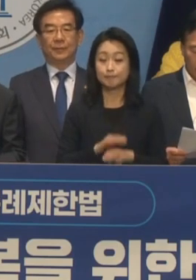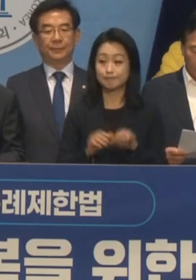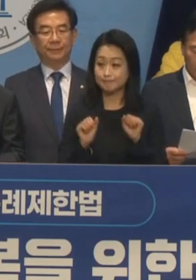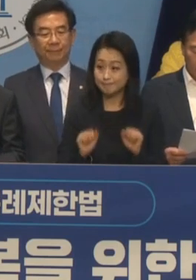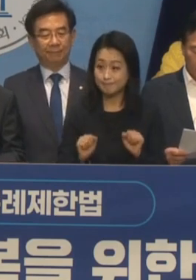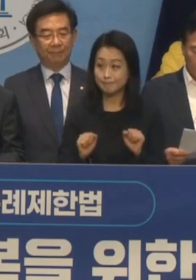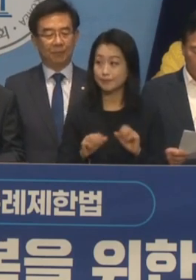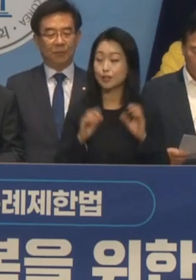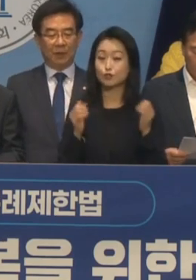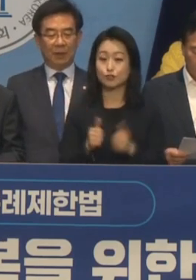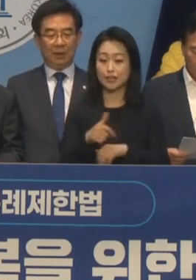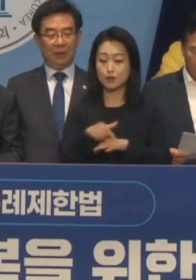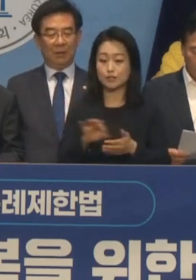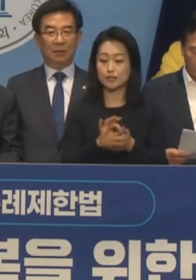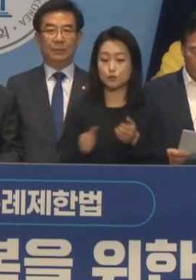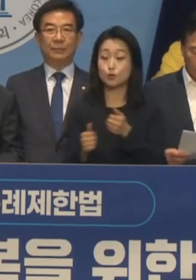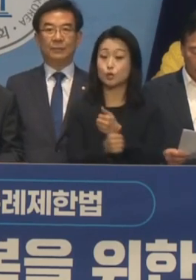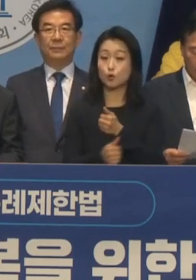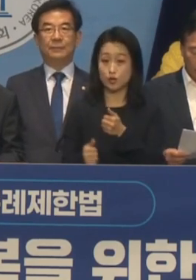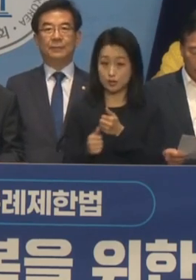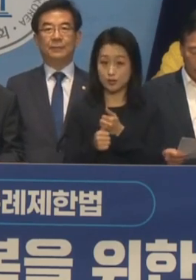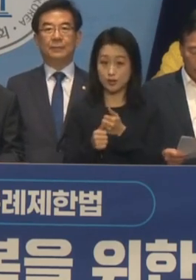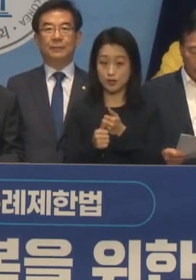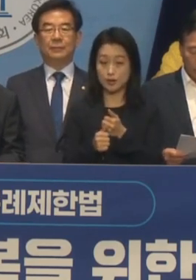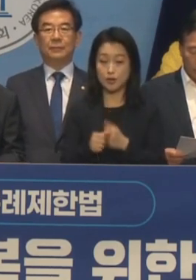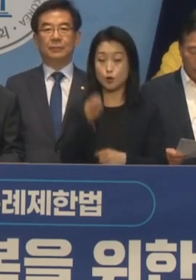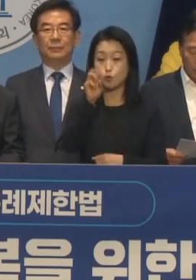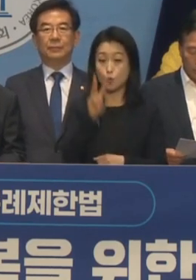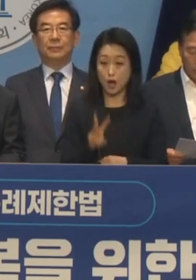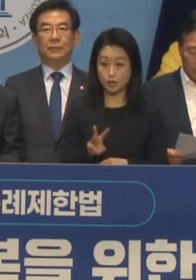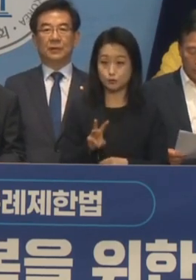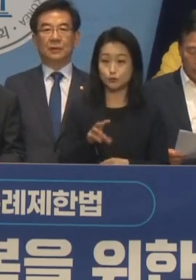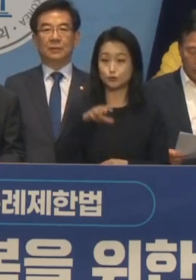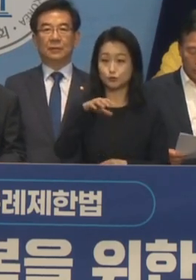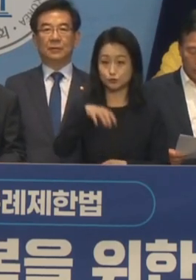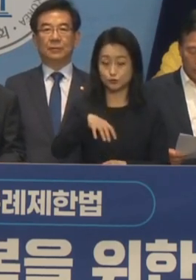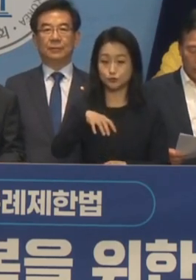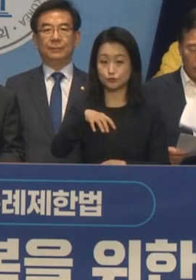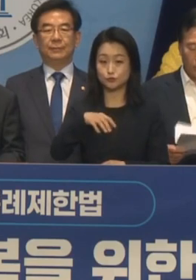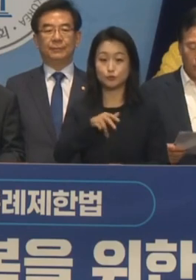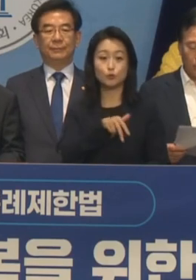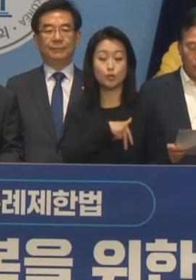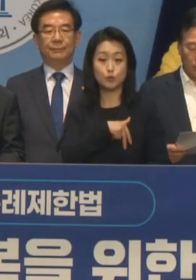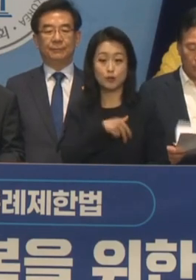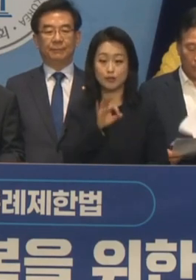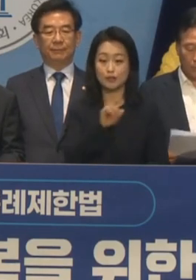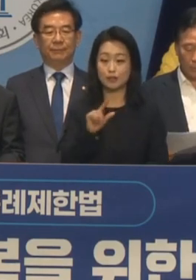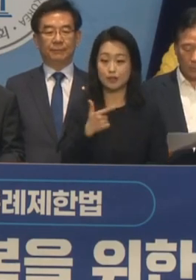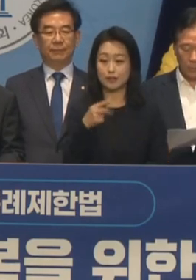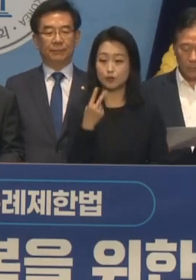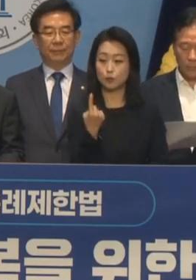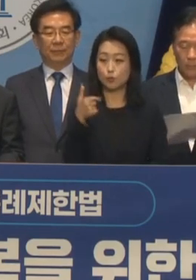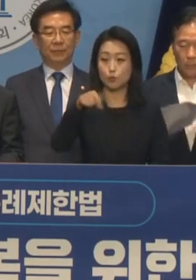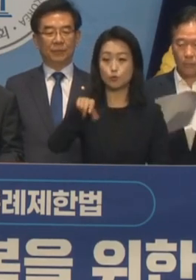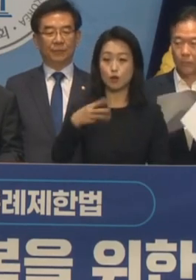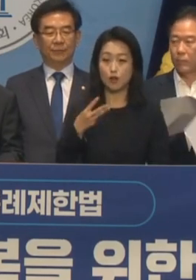안녕하십니까. 국회 기획재정위원회 소속 광주 동구 남구 을 국회의원